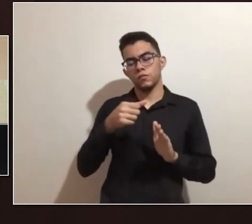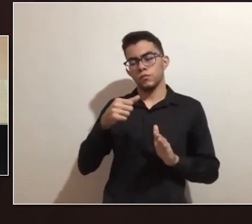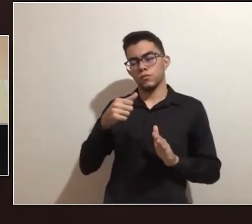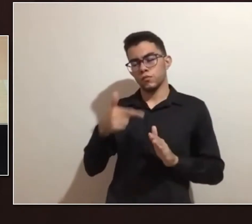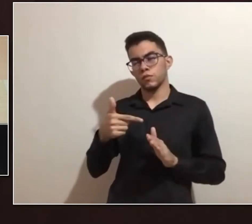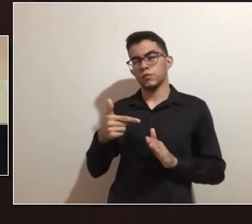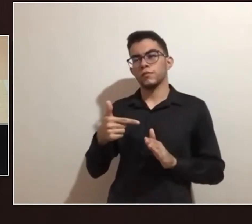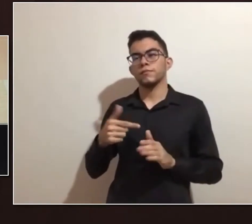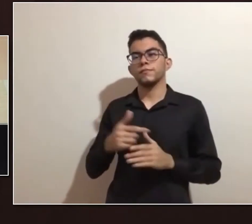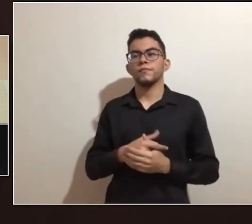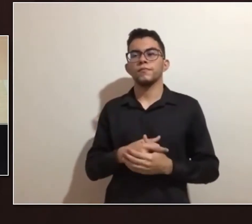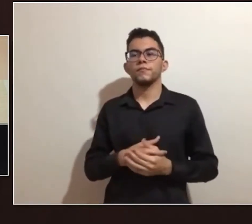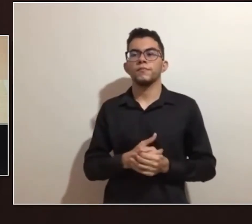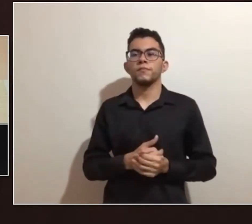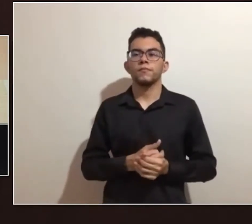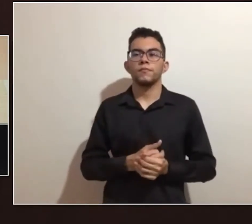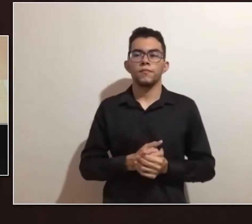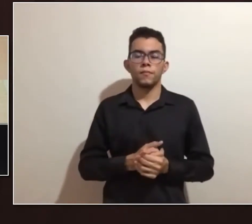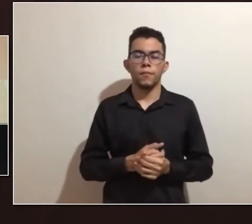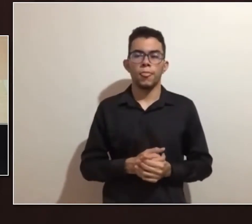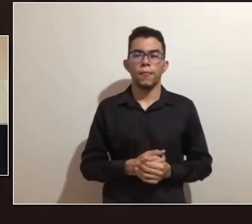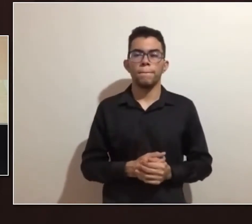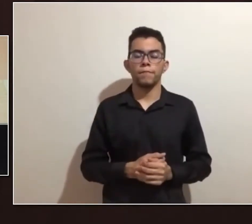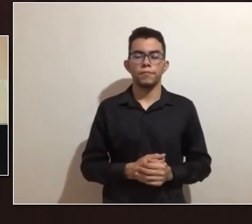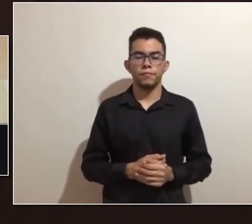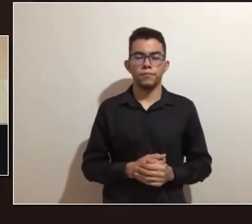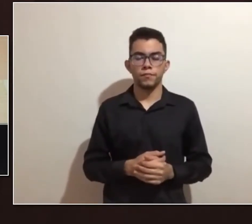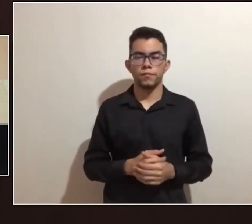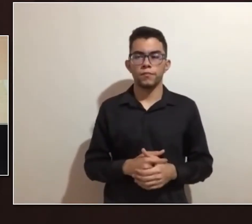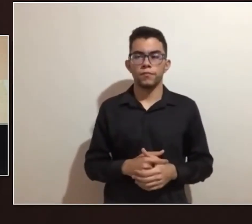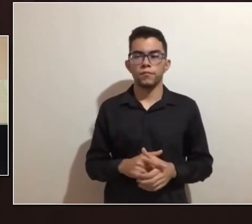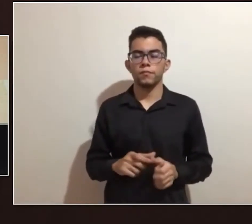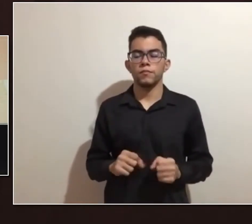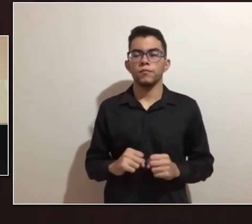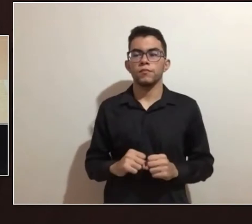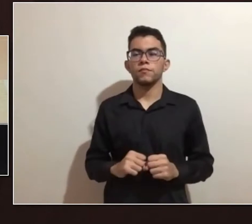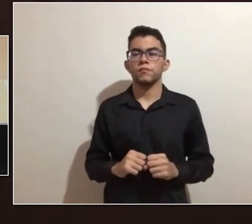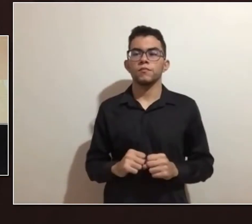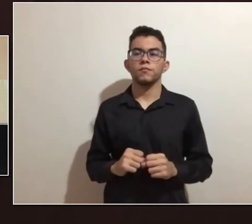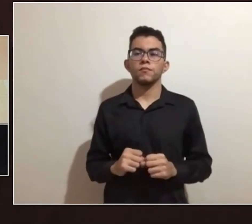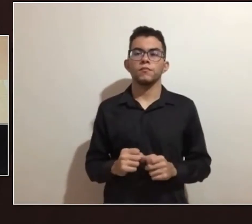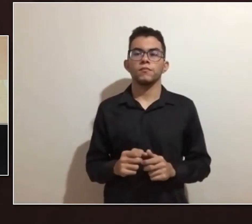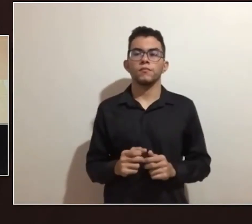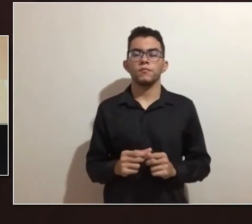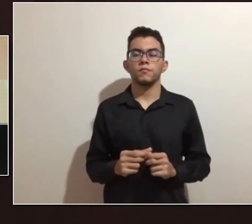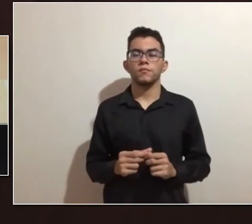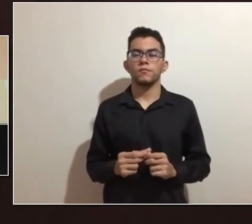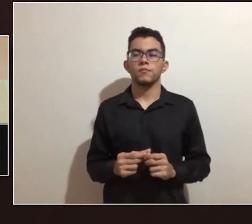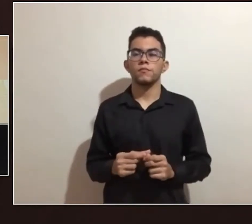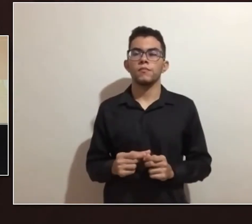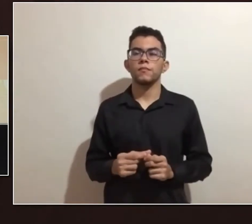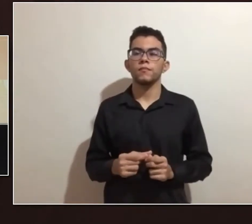sabem de quem eu estou falando, tem um casal que morava, né,